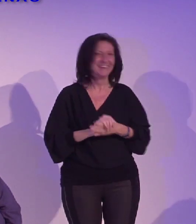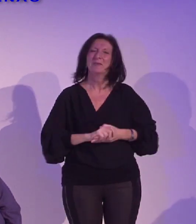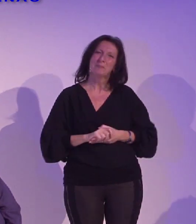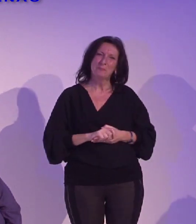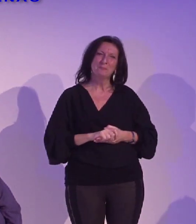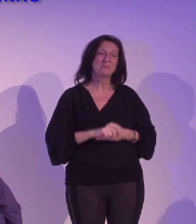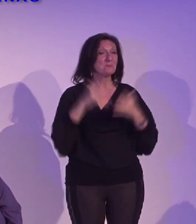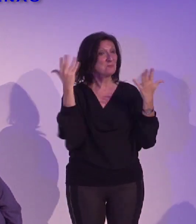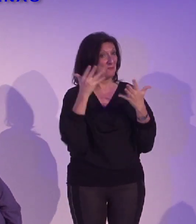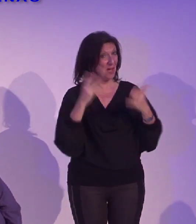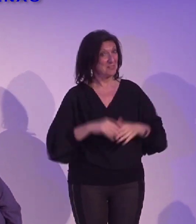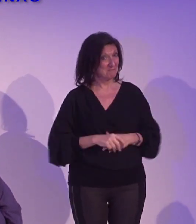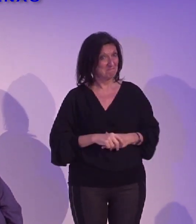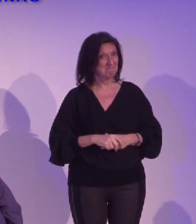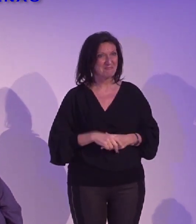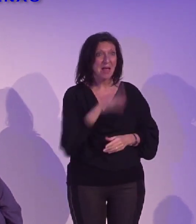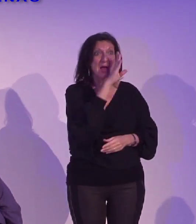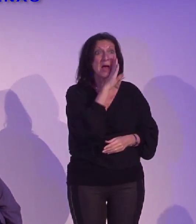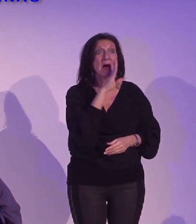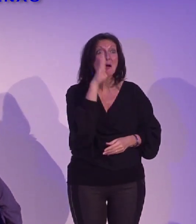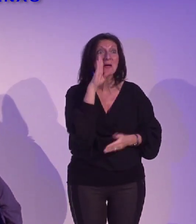Und zwar mit Geheimschrift.